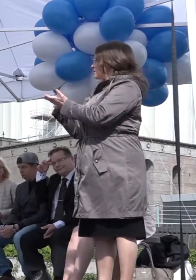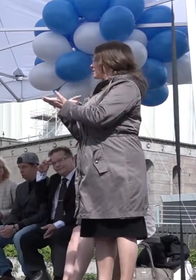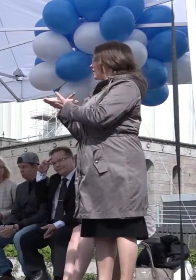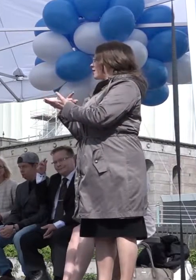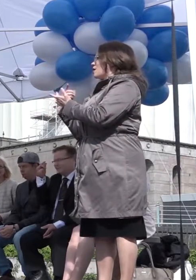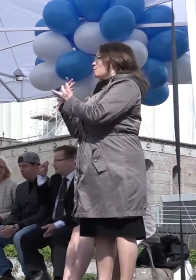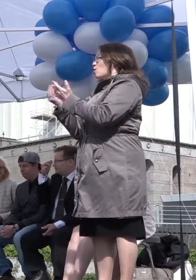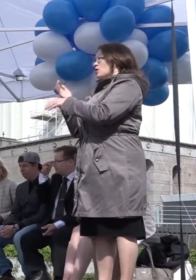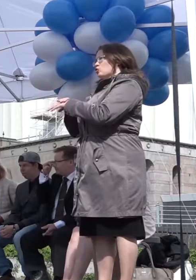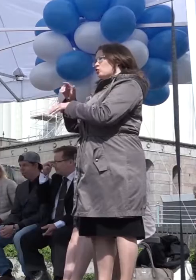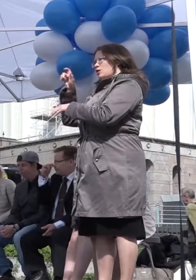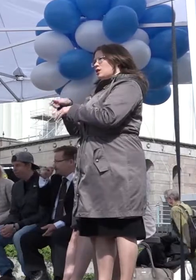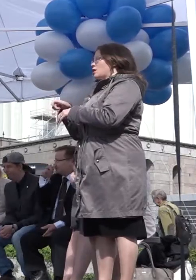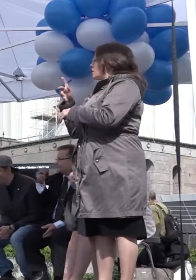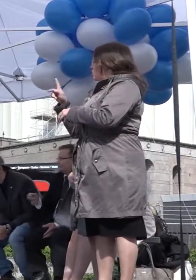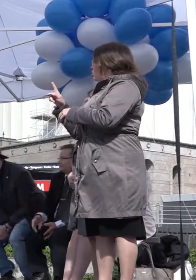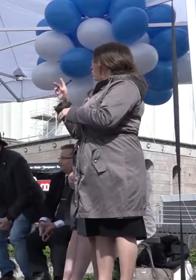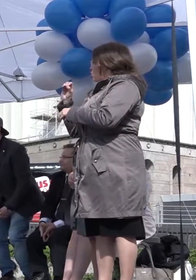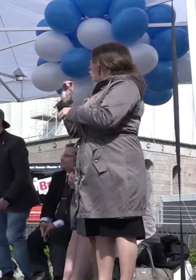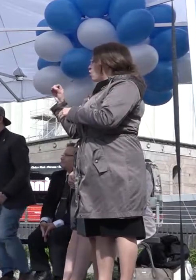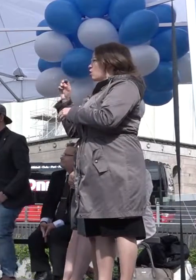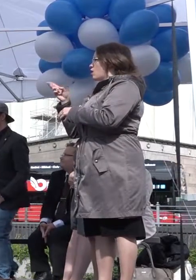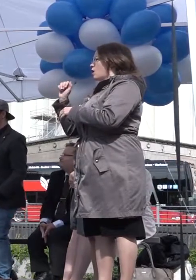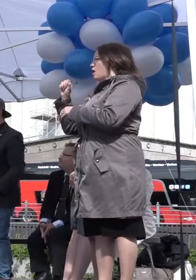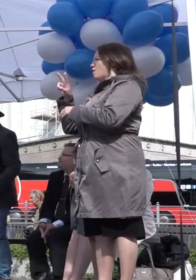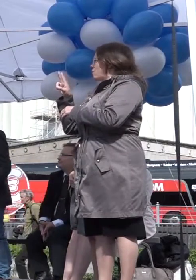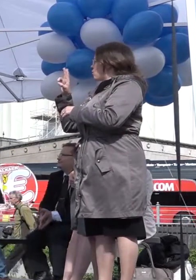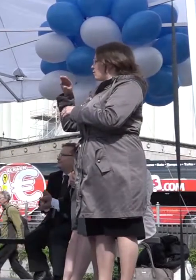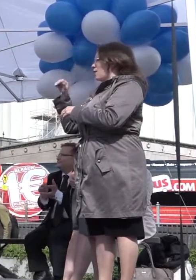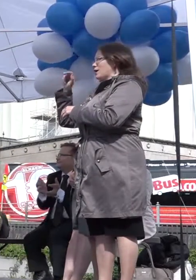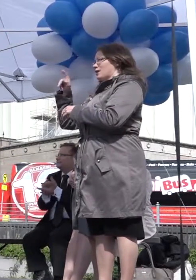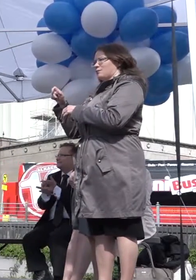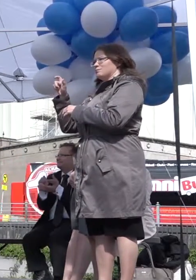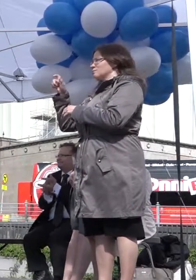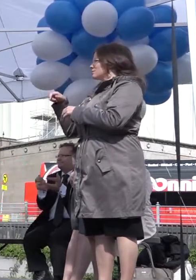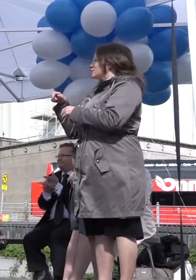K. Havumäkeä. Tervetuloa K. eli Kalle Havumäki ja Marja Nohtonen.